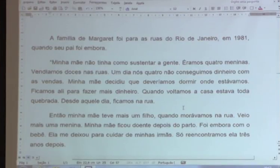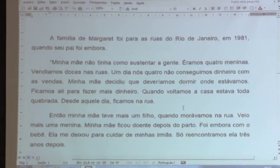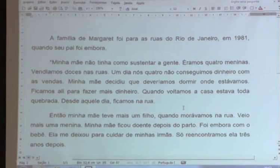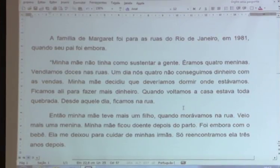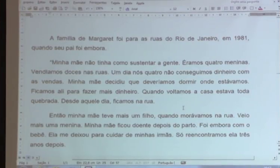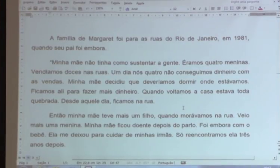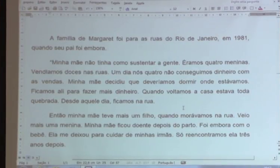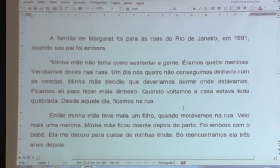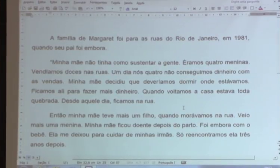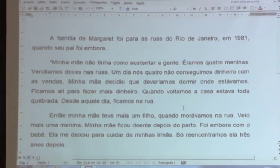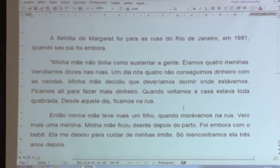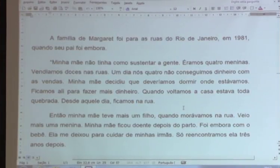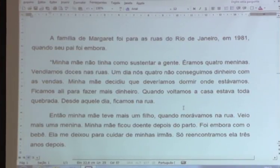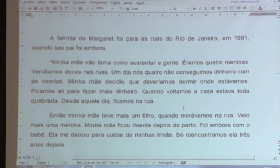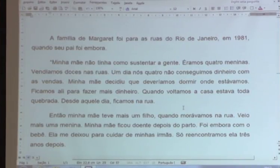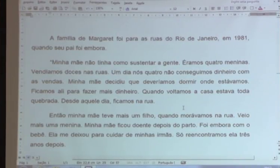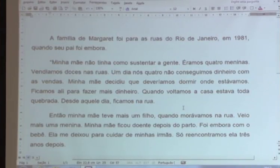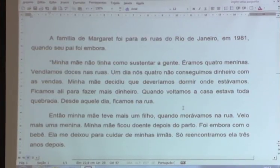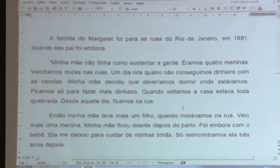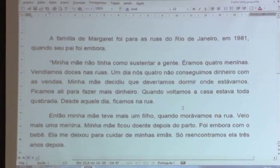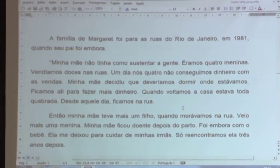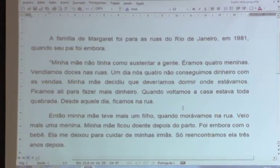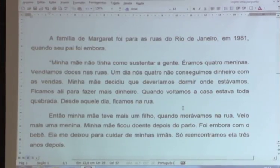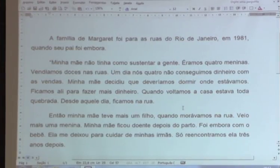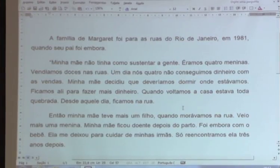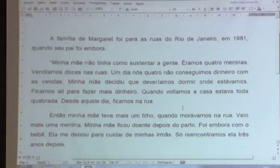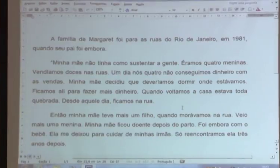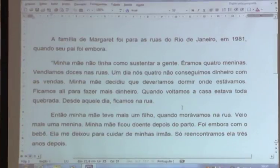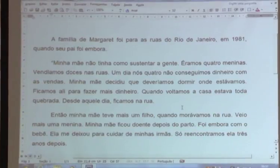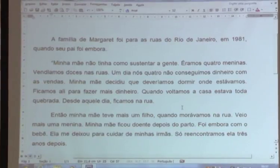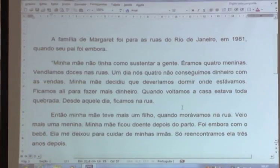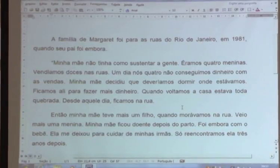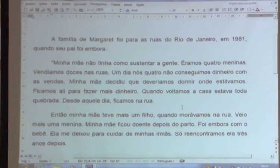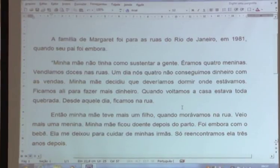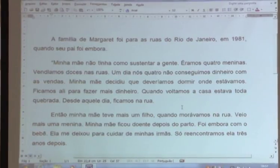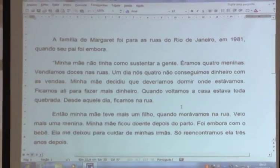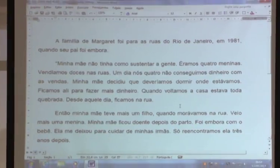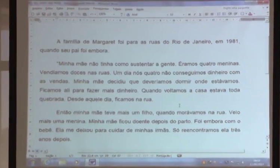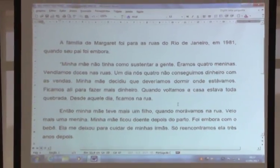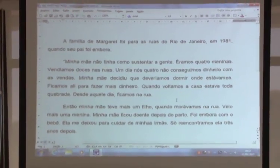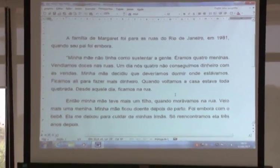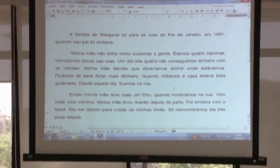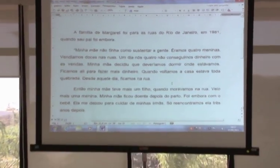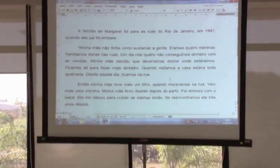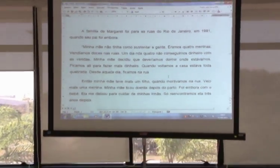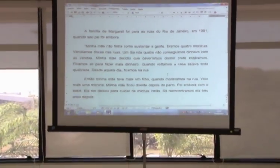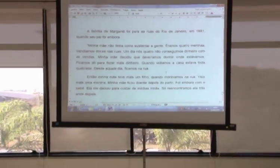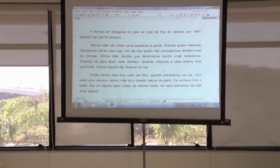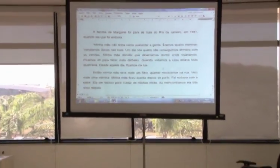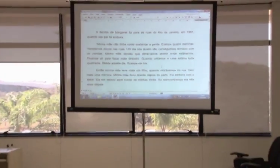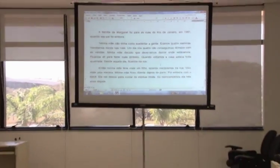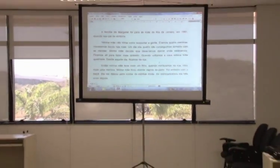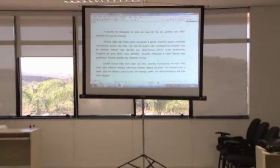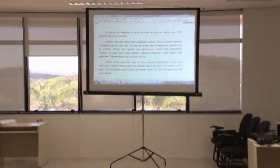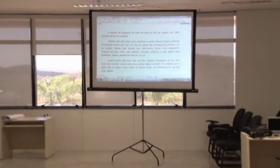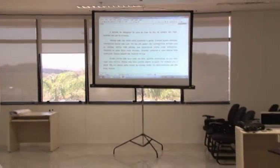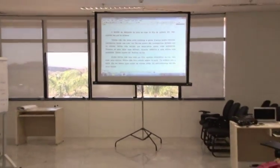Se você puser PDF, ninguém mais mexe no texto. De repente, no próprio manusear, apaga alguma coisa sem querer. A boa notícia